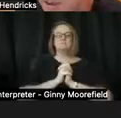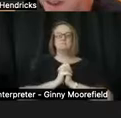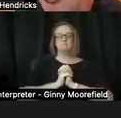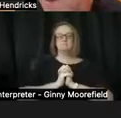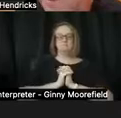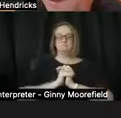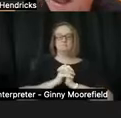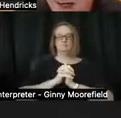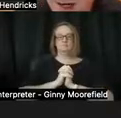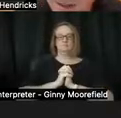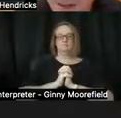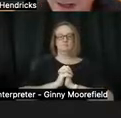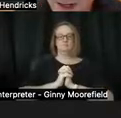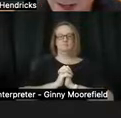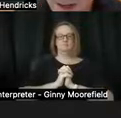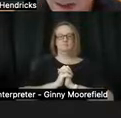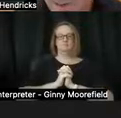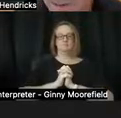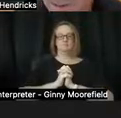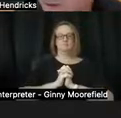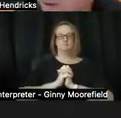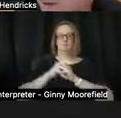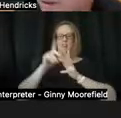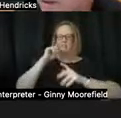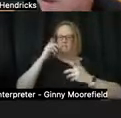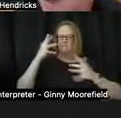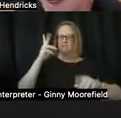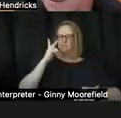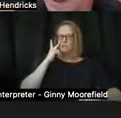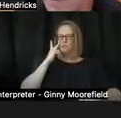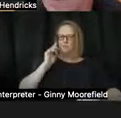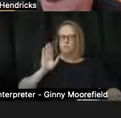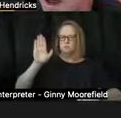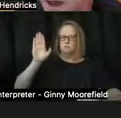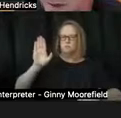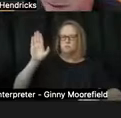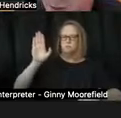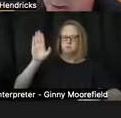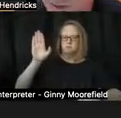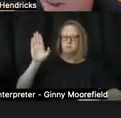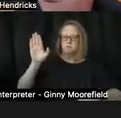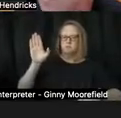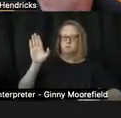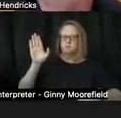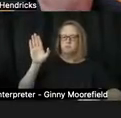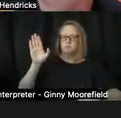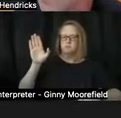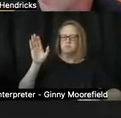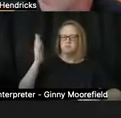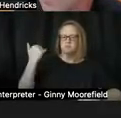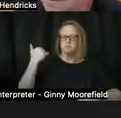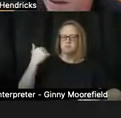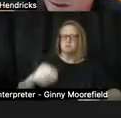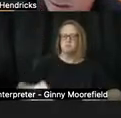llamaré su nombre creo que de hecho he visto una mano alzada una mano levantada hace un segundo en el